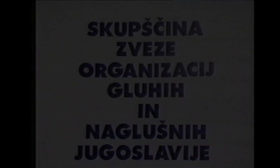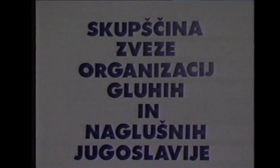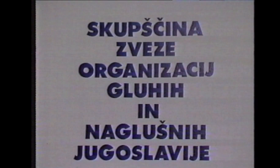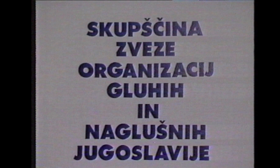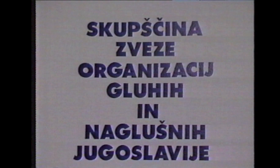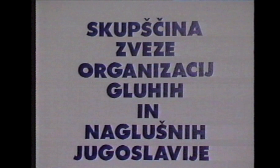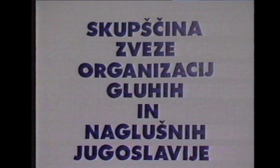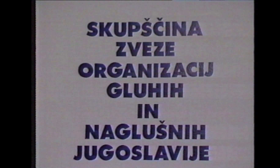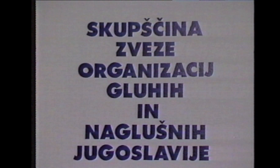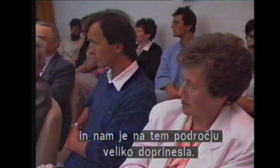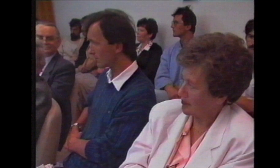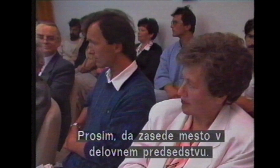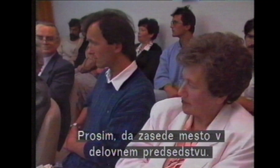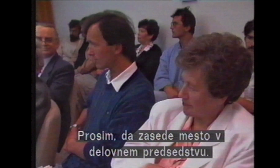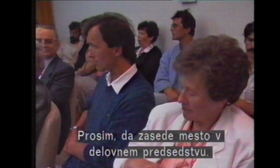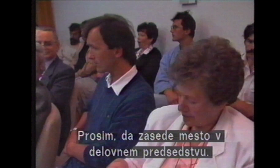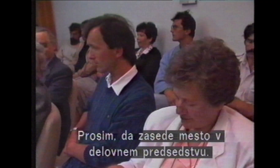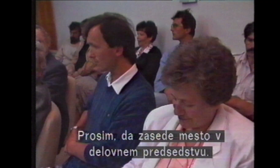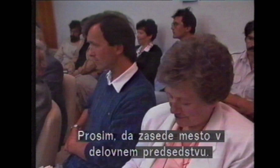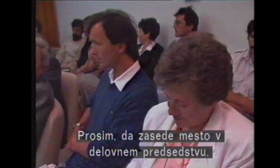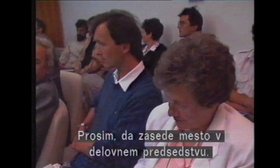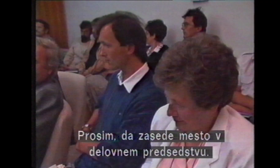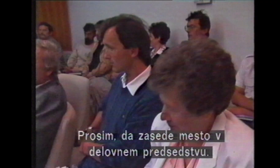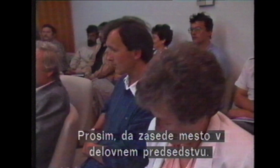Pa to je izvor života. U radnom predsjedniku.